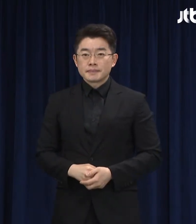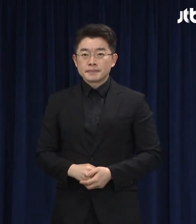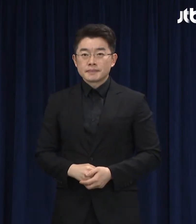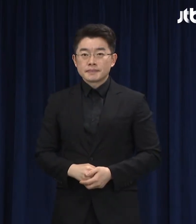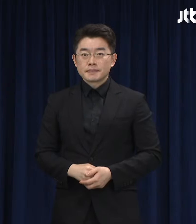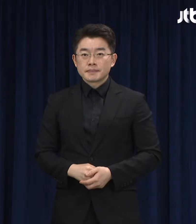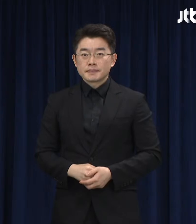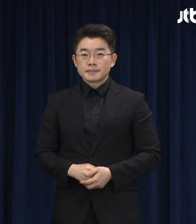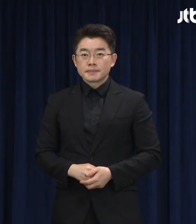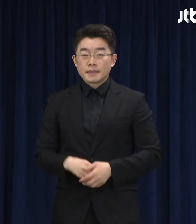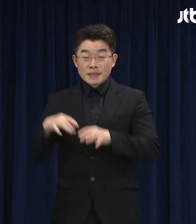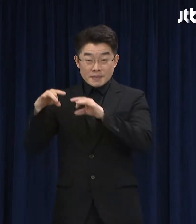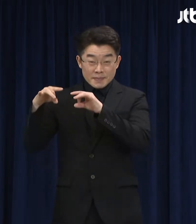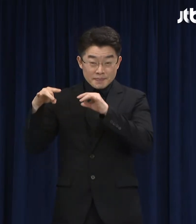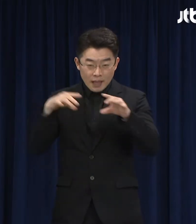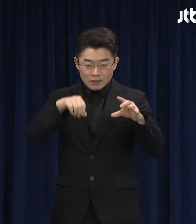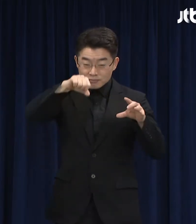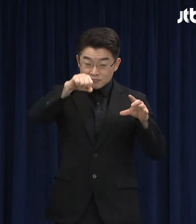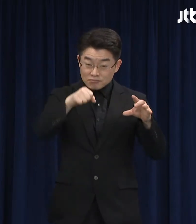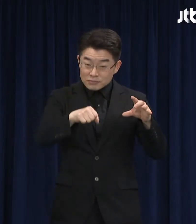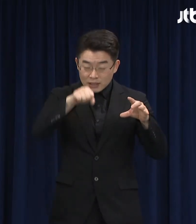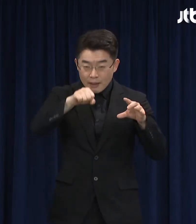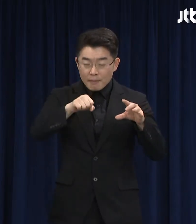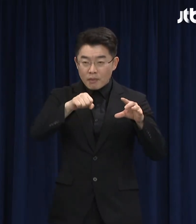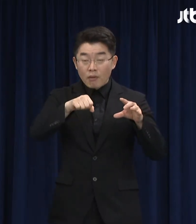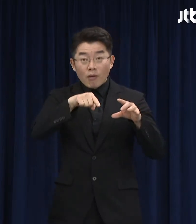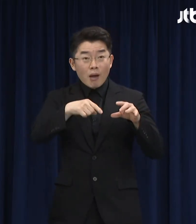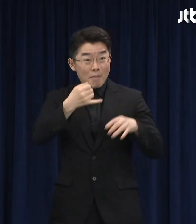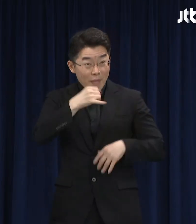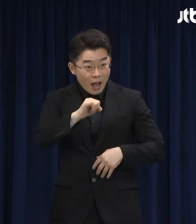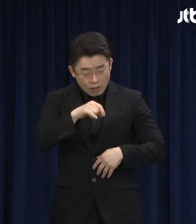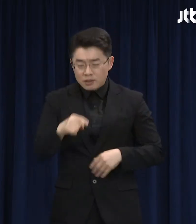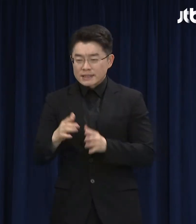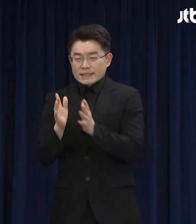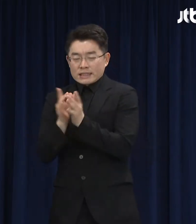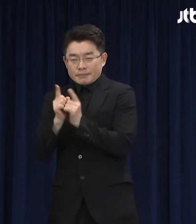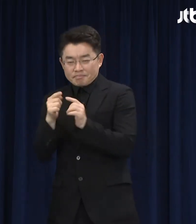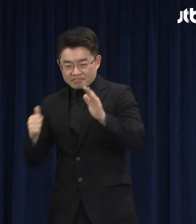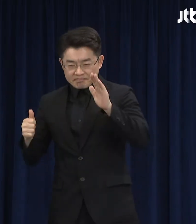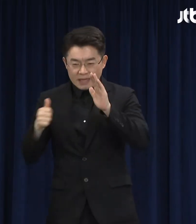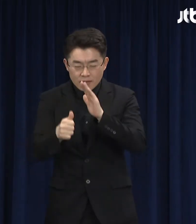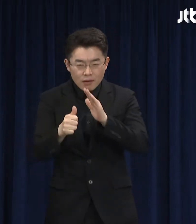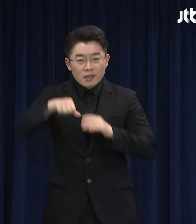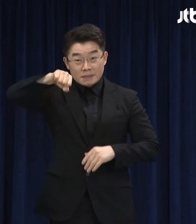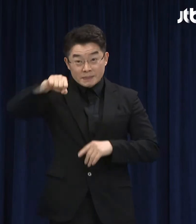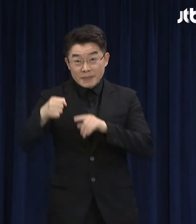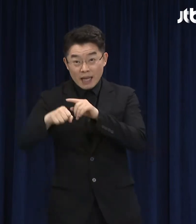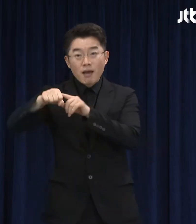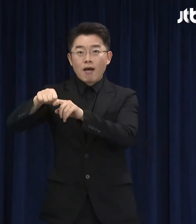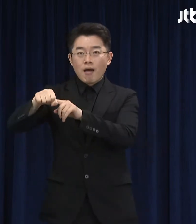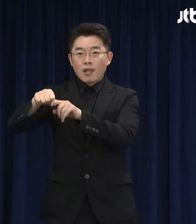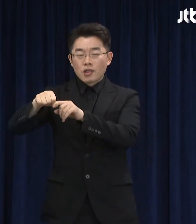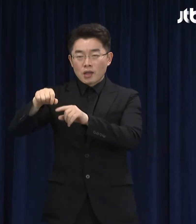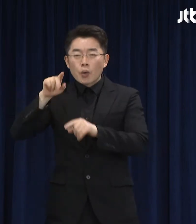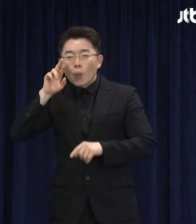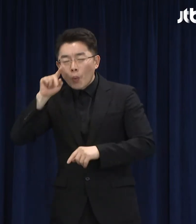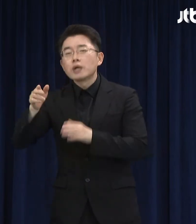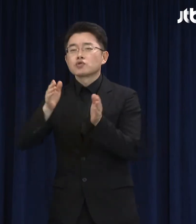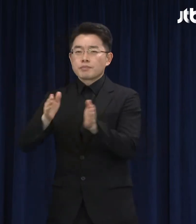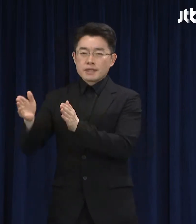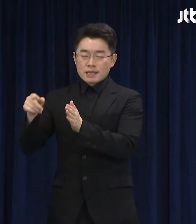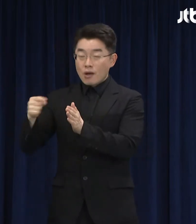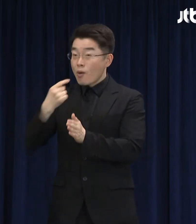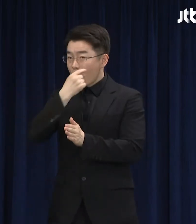수동으로 현장에서 밸브를 잠글 수 있는 수동 차단 밸브가 추가로 설치되어